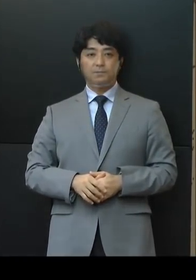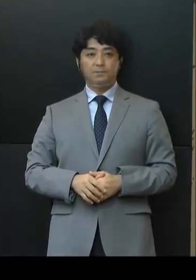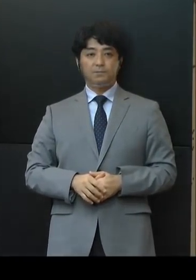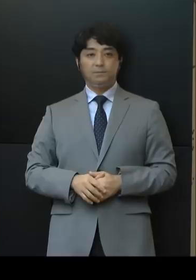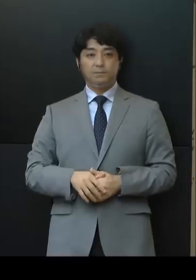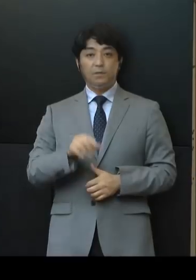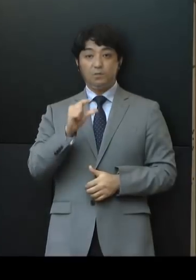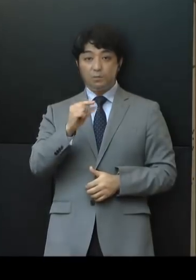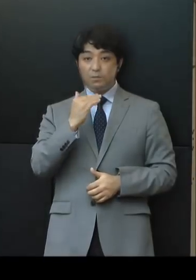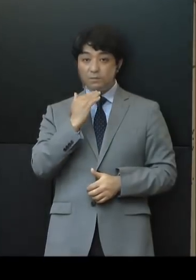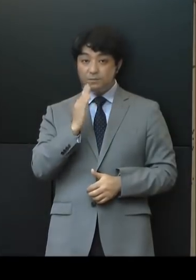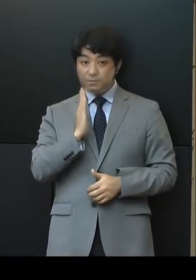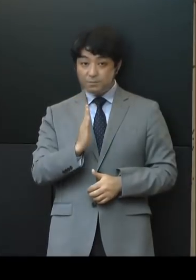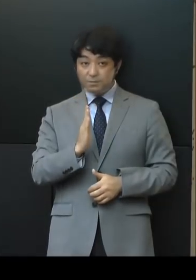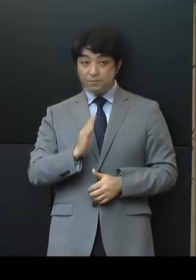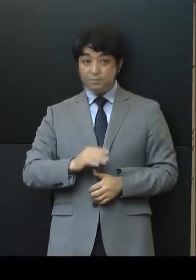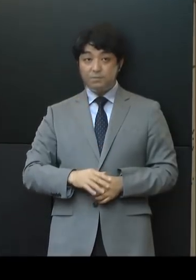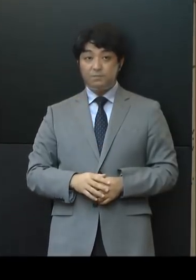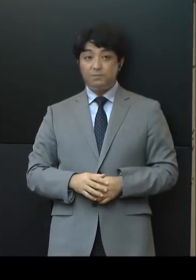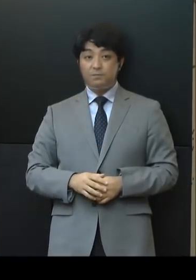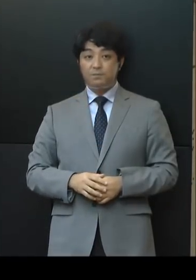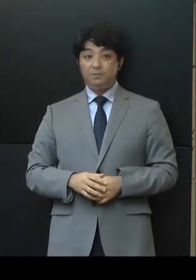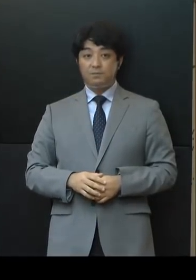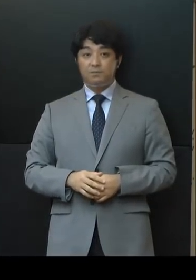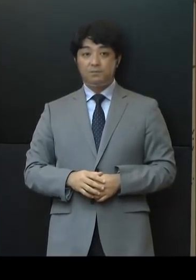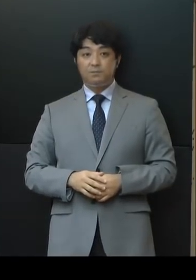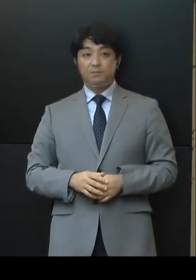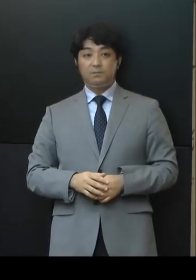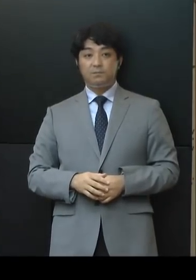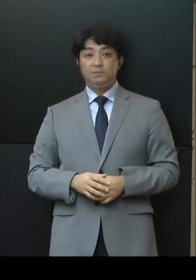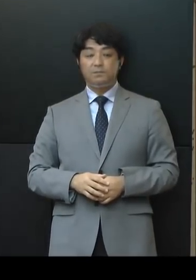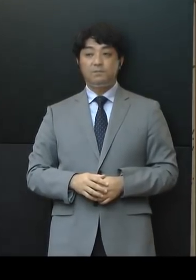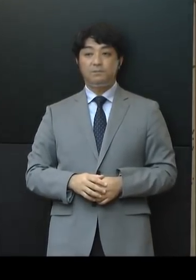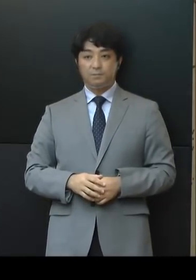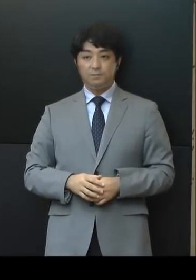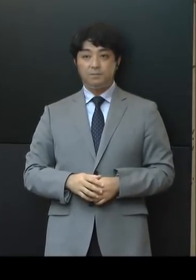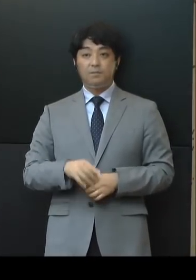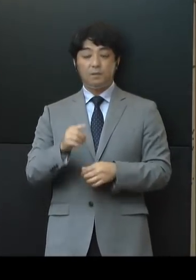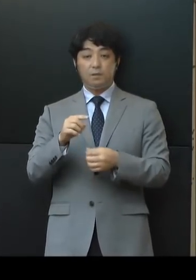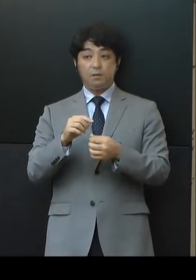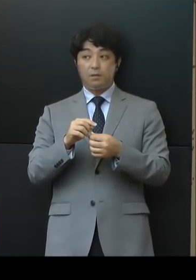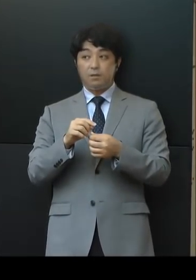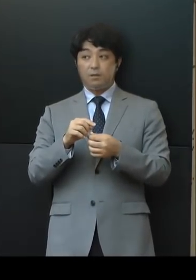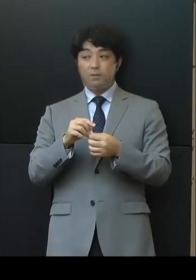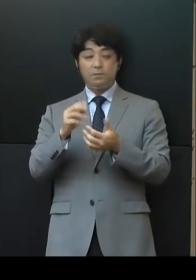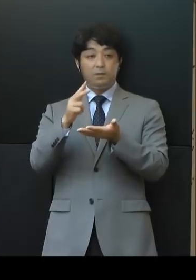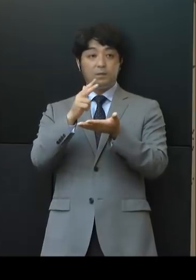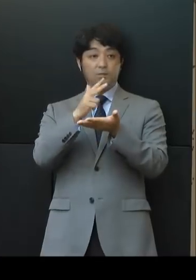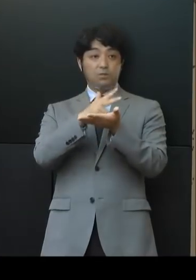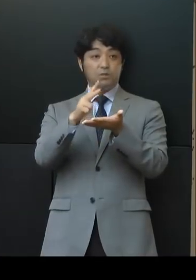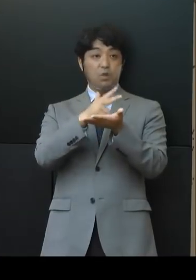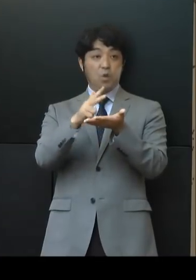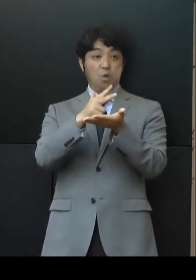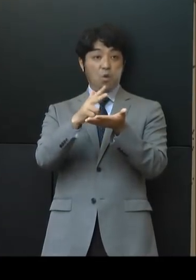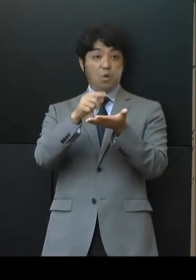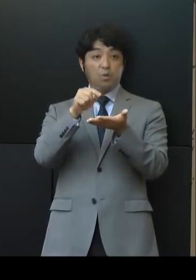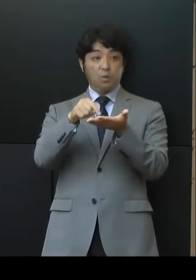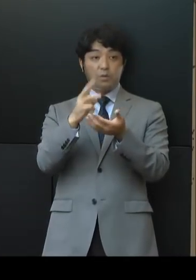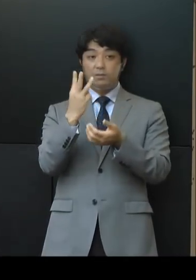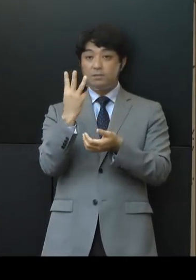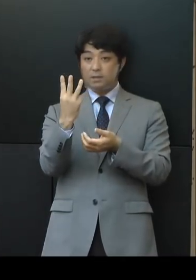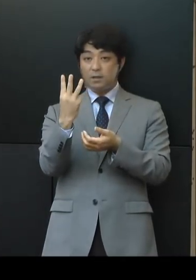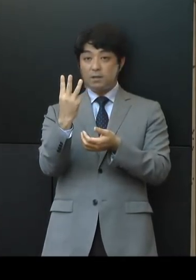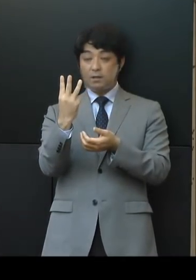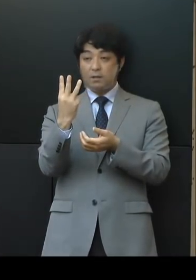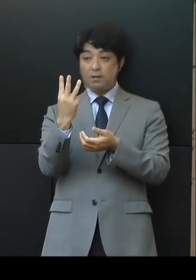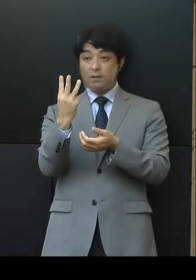ょっとお待ちください。 はい、資料の3 資料の3のですね、すみ